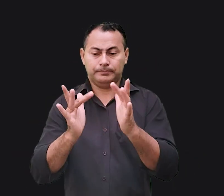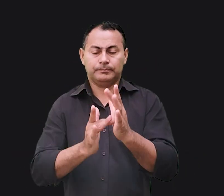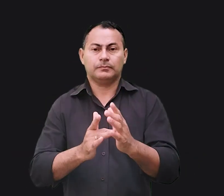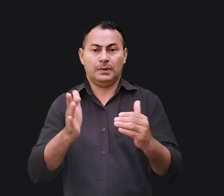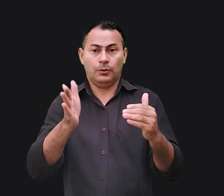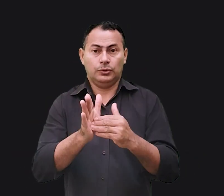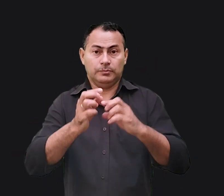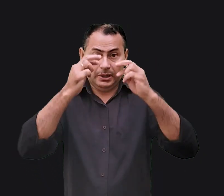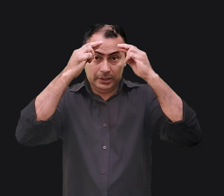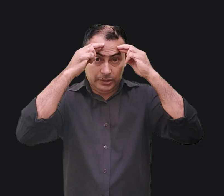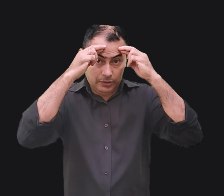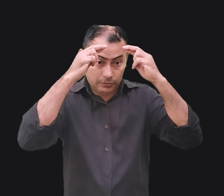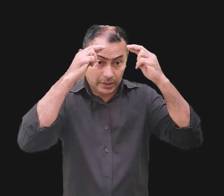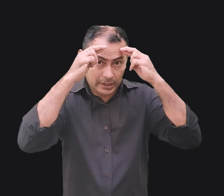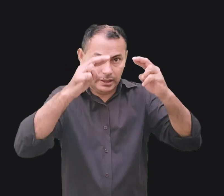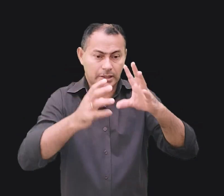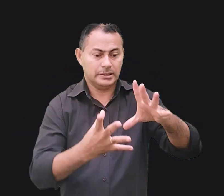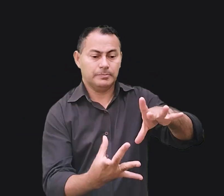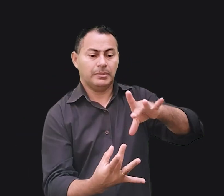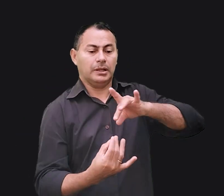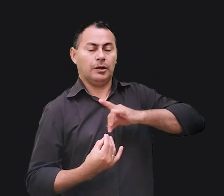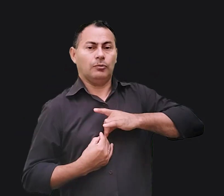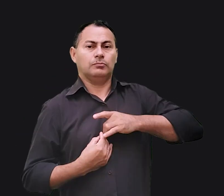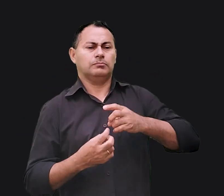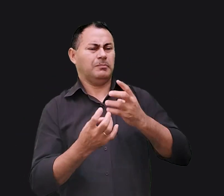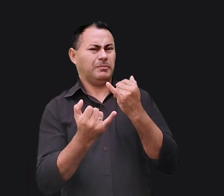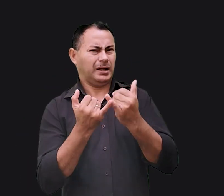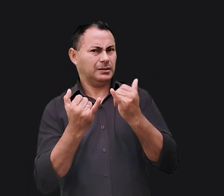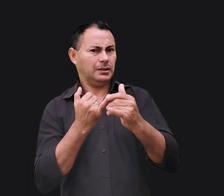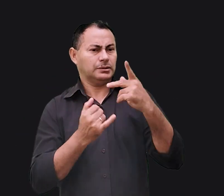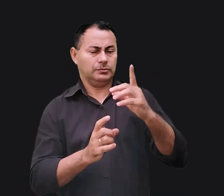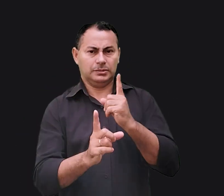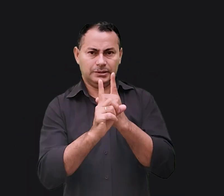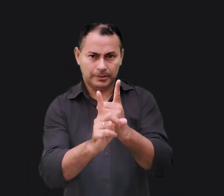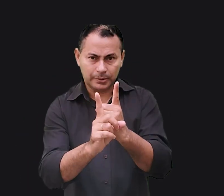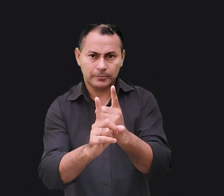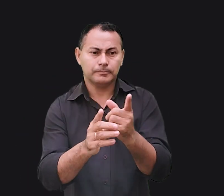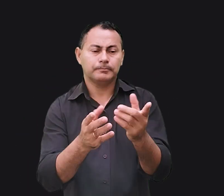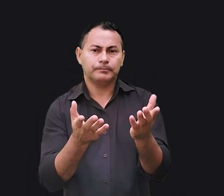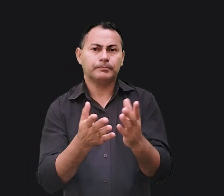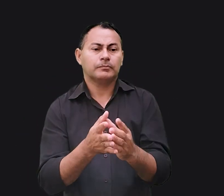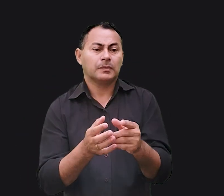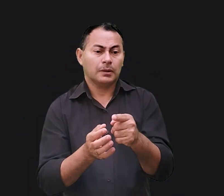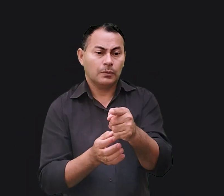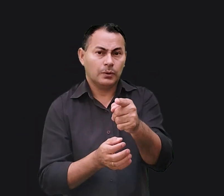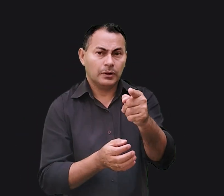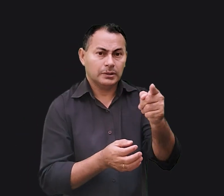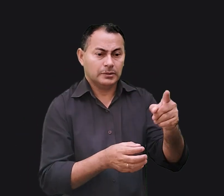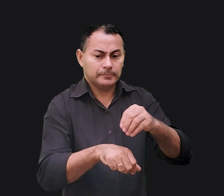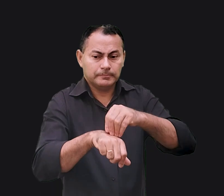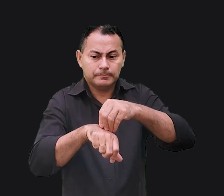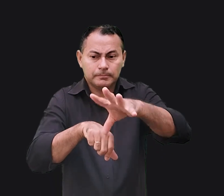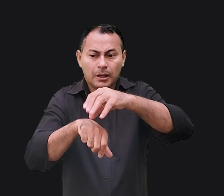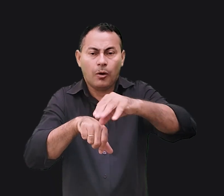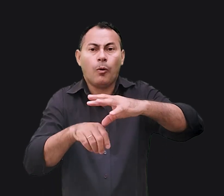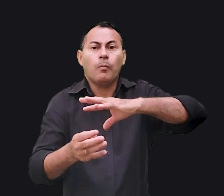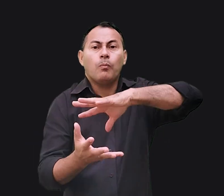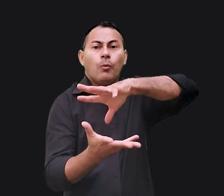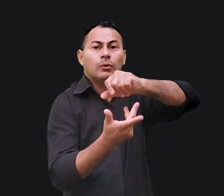nesse último retiro espiritual, estava dizendo algo parecido aos seus discípulos. Como vocês vão transmitir ao mundo a mensagem